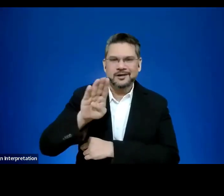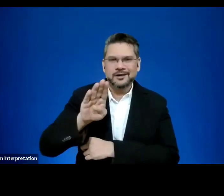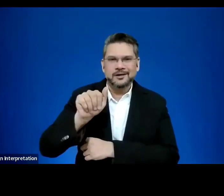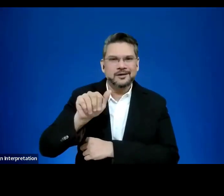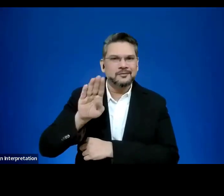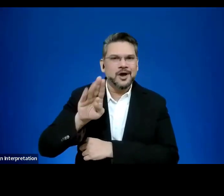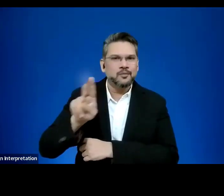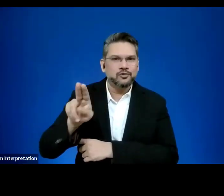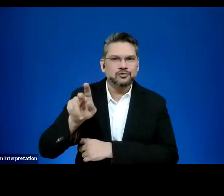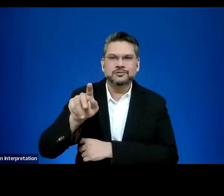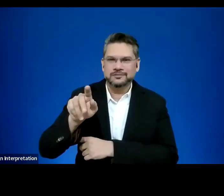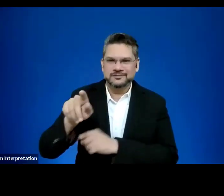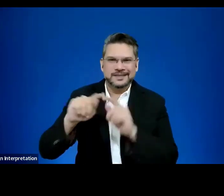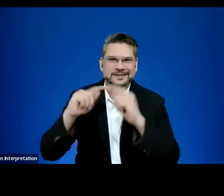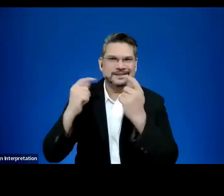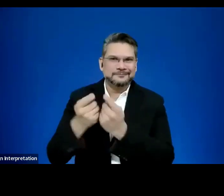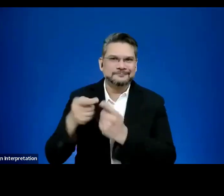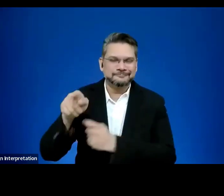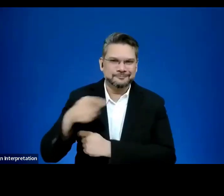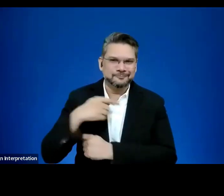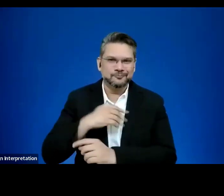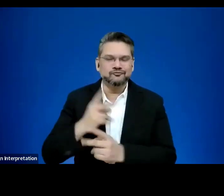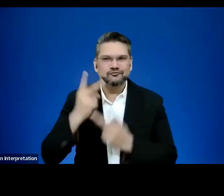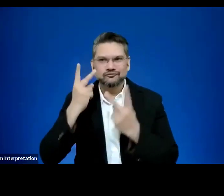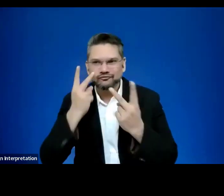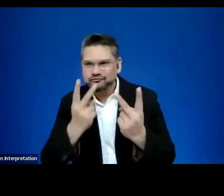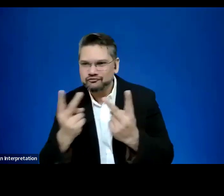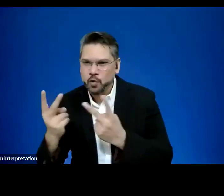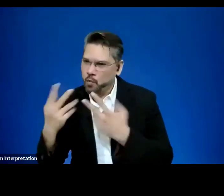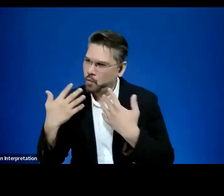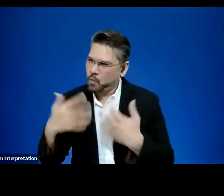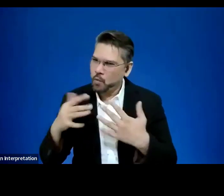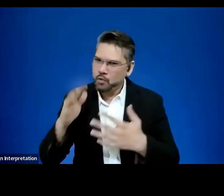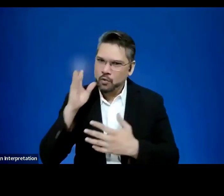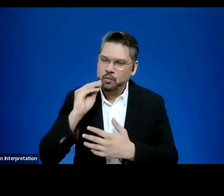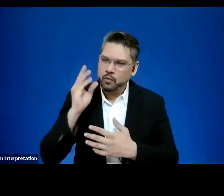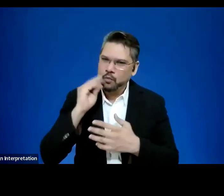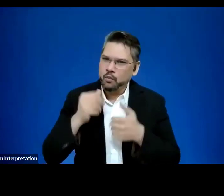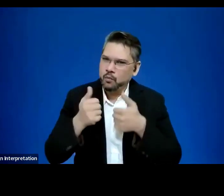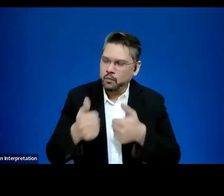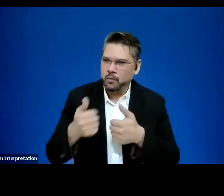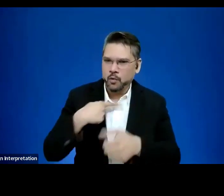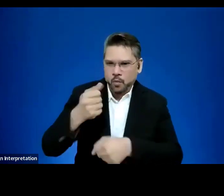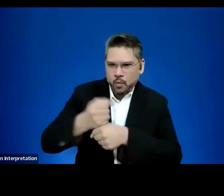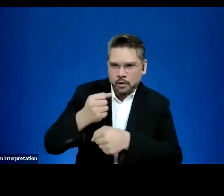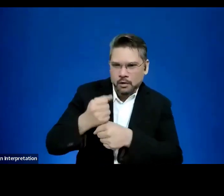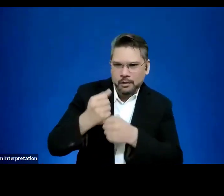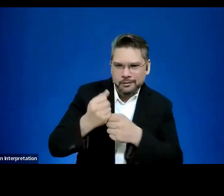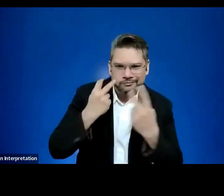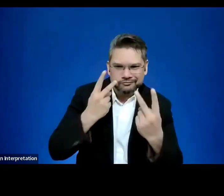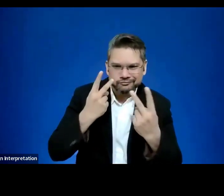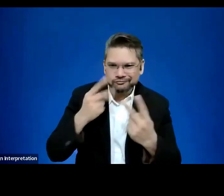在我们的鲍勃团队里面，而且呢，